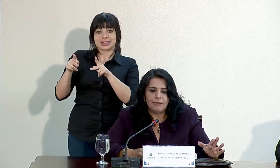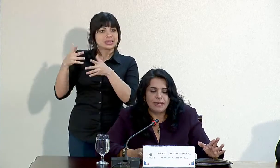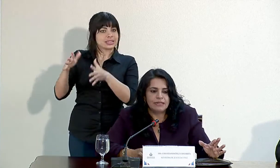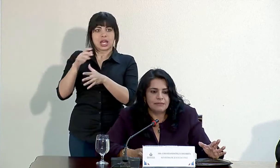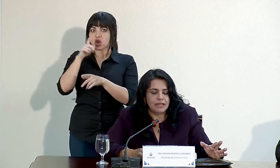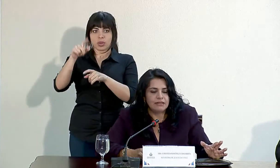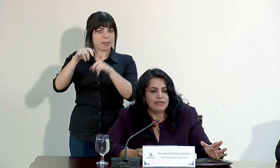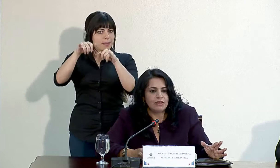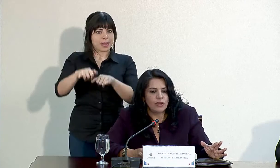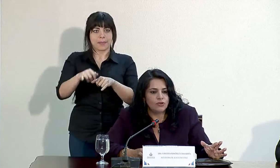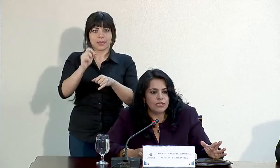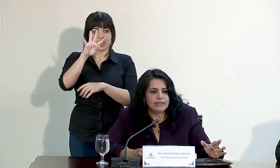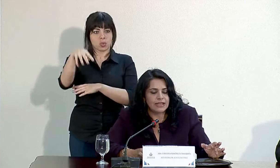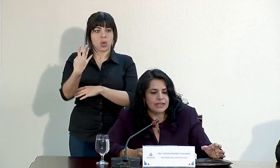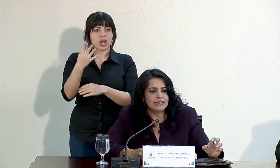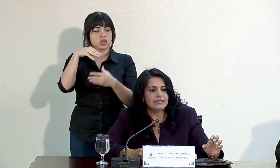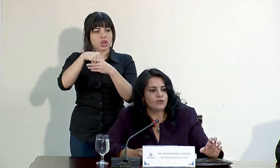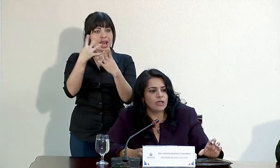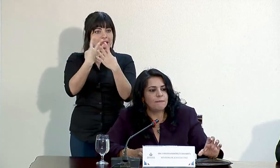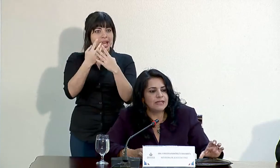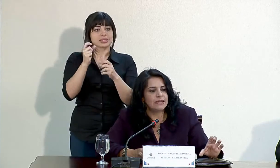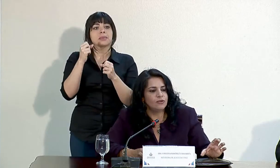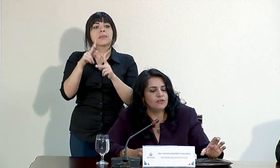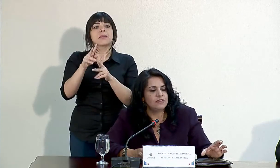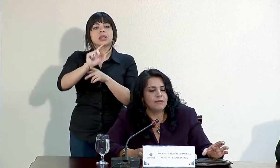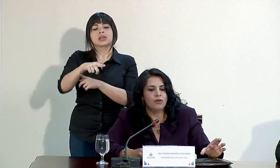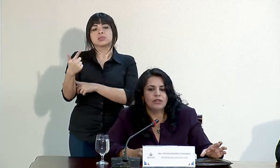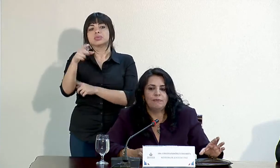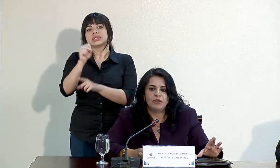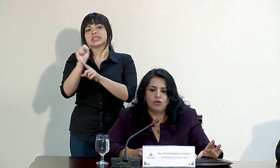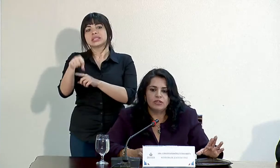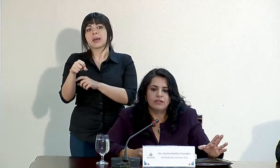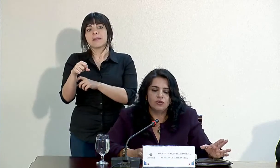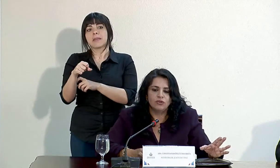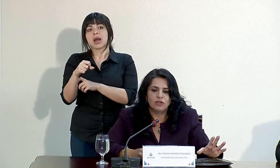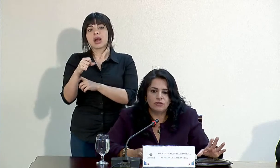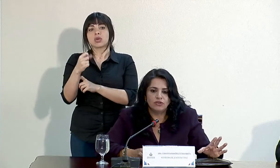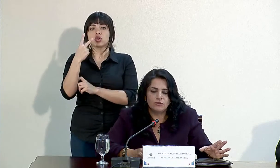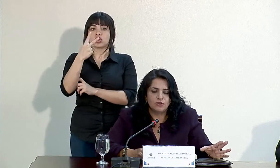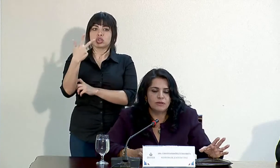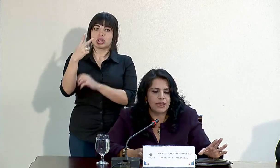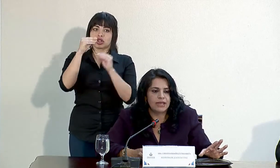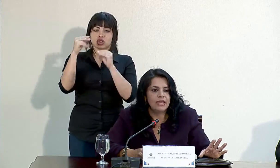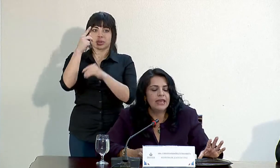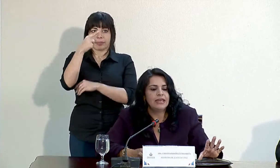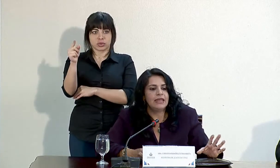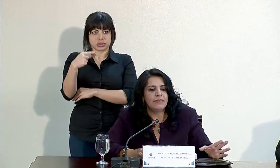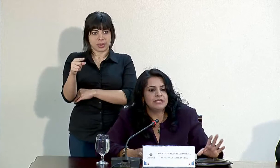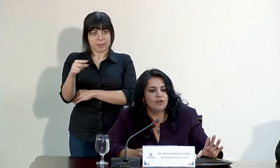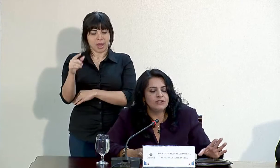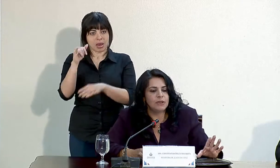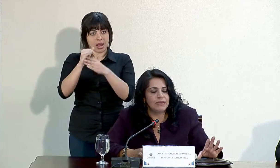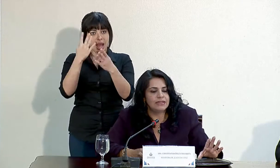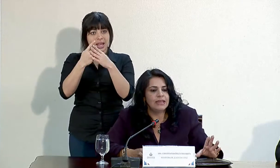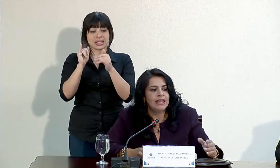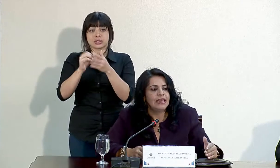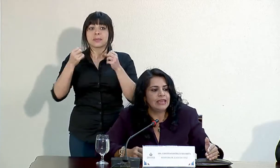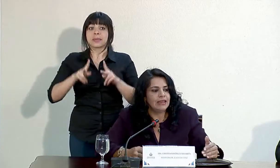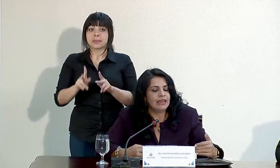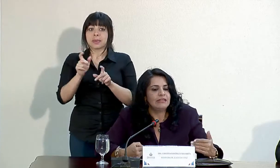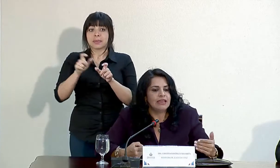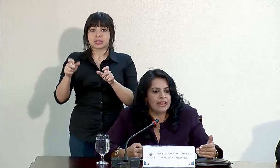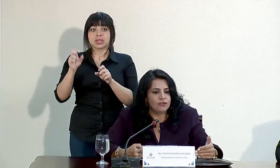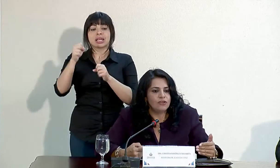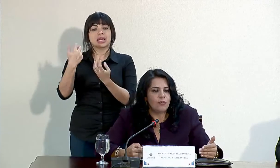están permanentemente 24 horas en cárcel, sino que pasan a un sistema donde pernoctan 2 o 3 noches por semana y además eso les permite